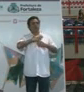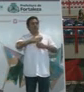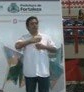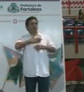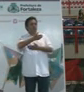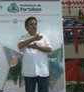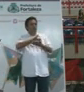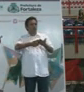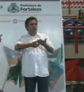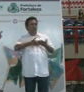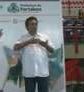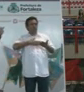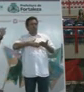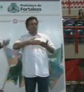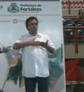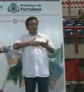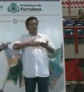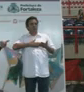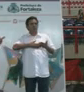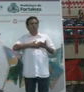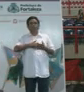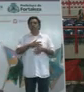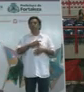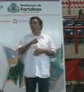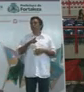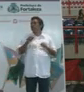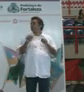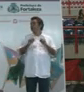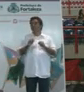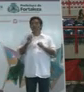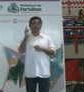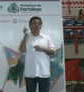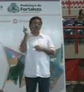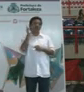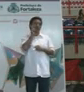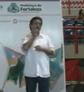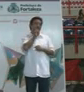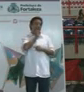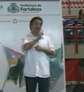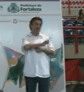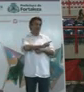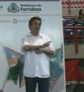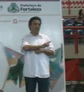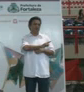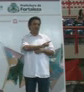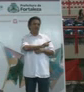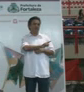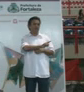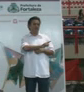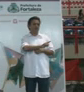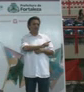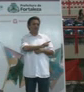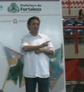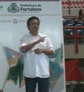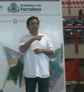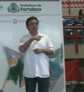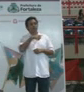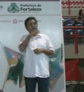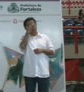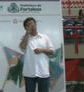prova bem tranquilo, bem zen, para que você possa ter realmente o sucesso que você merece.